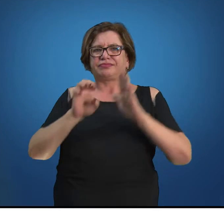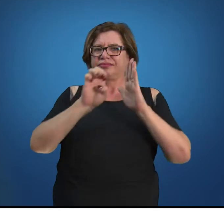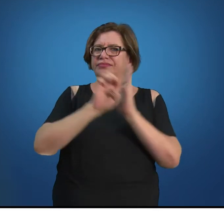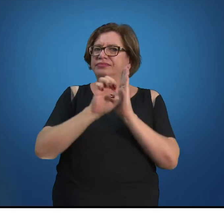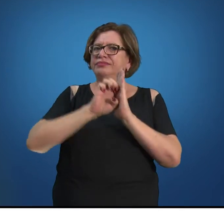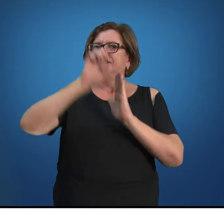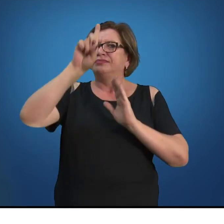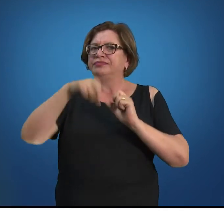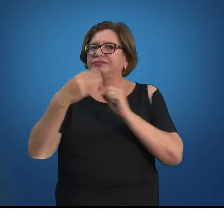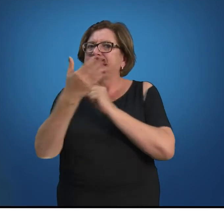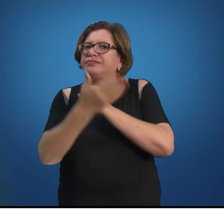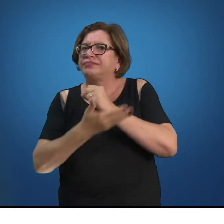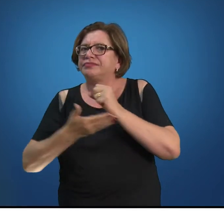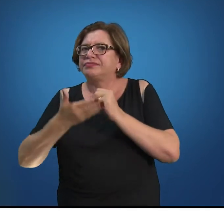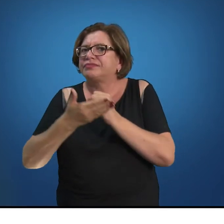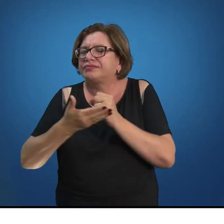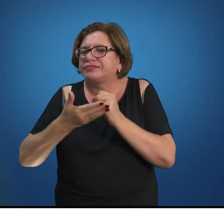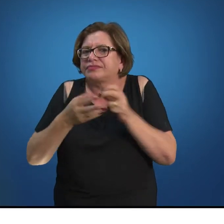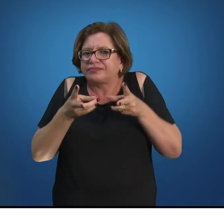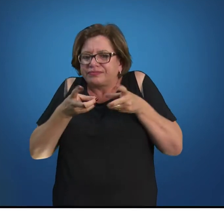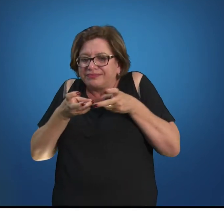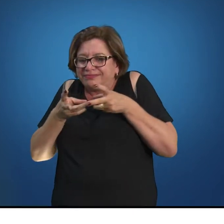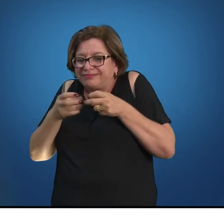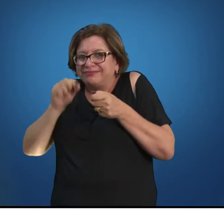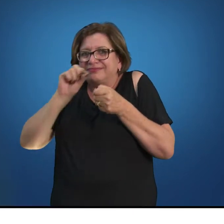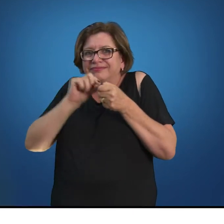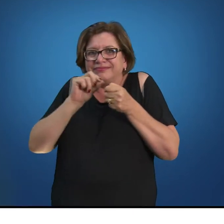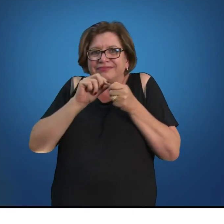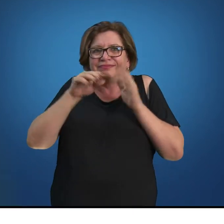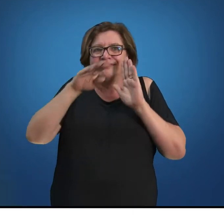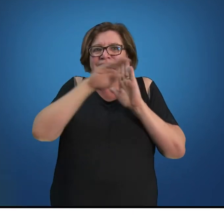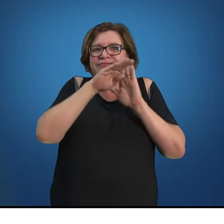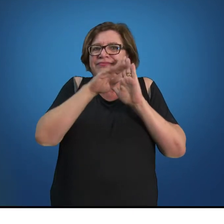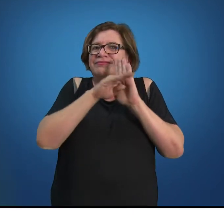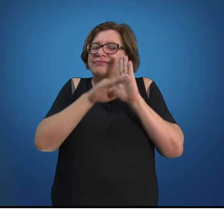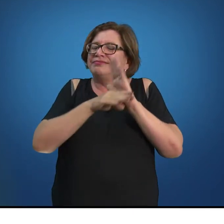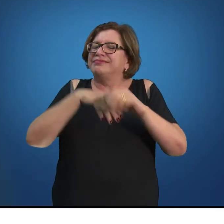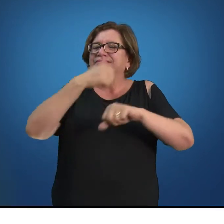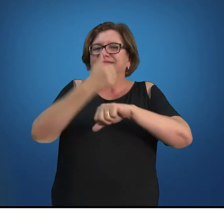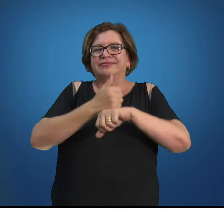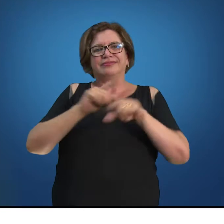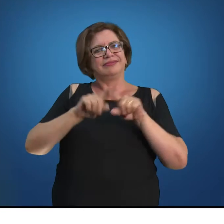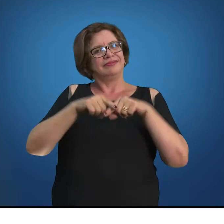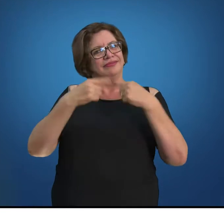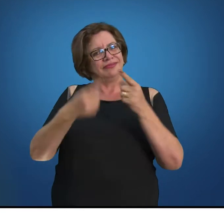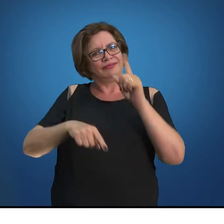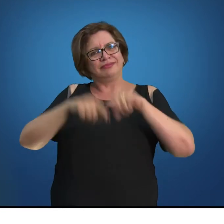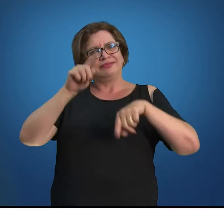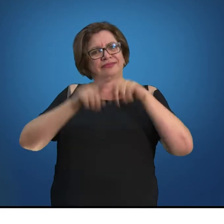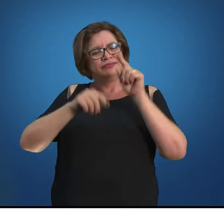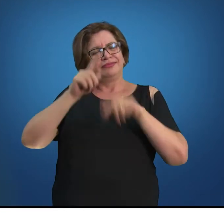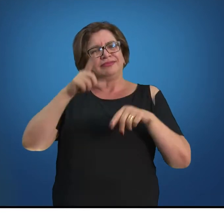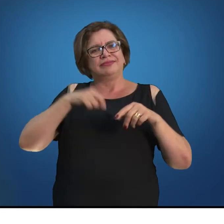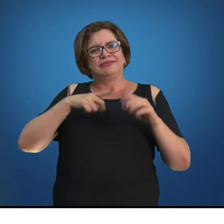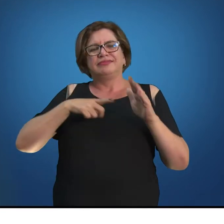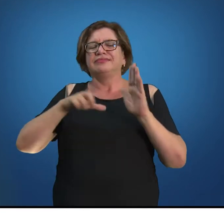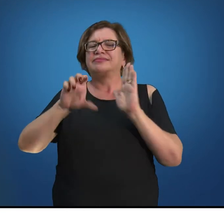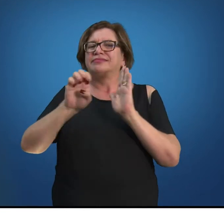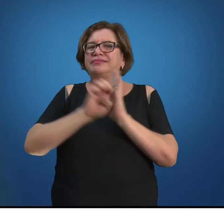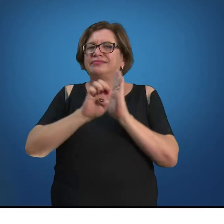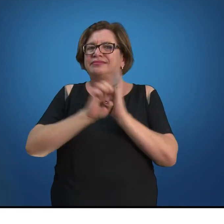base para a realização do plano diretor. No entanto, os instrumentos previstos no Estatuto da